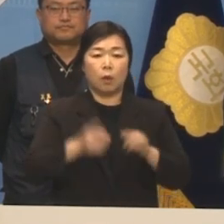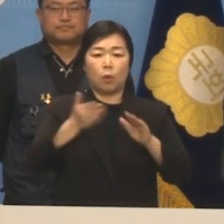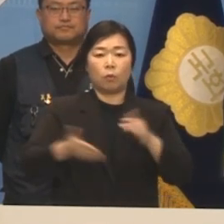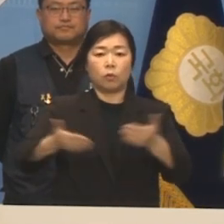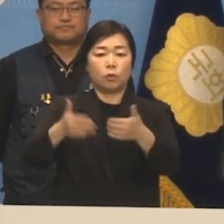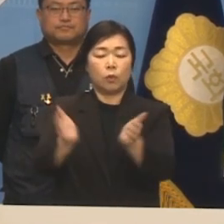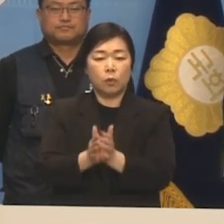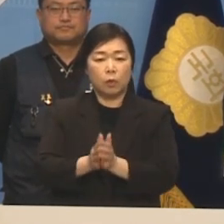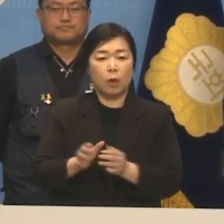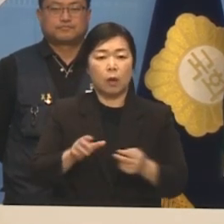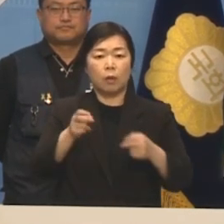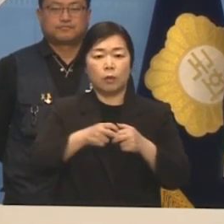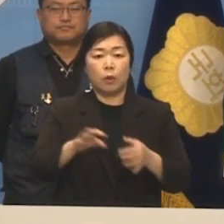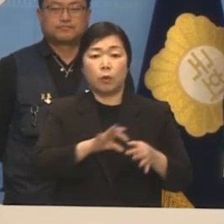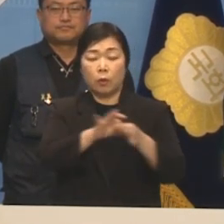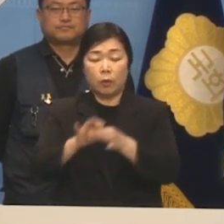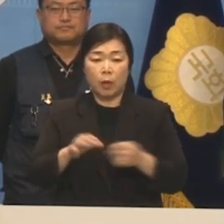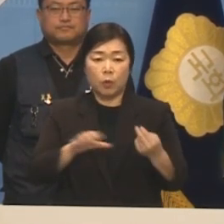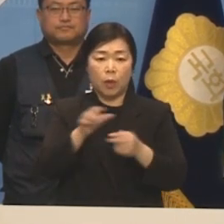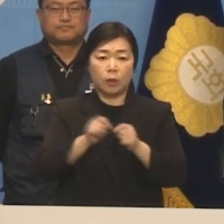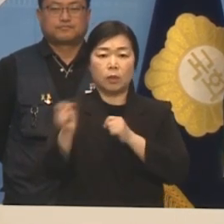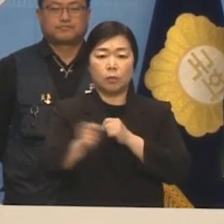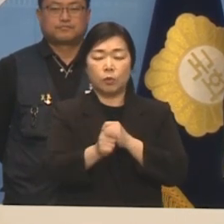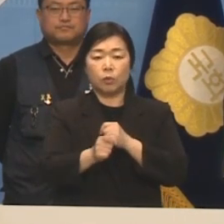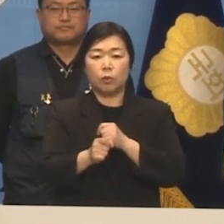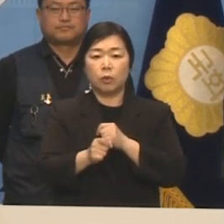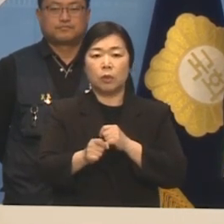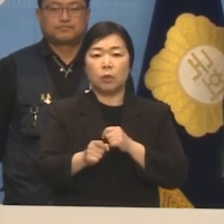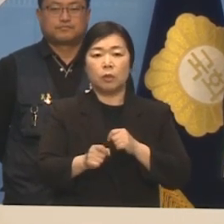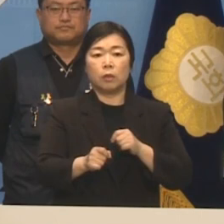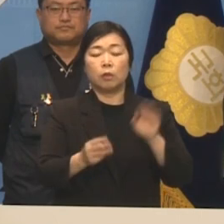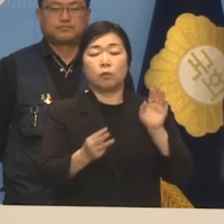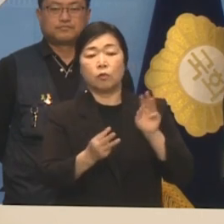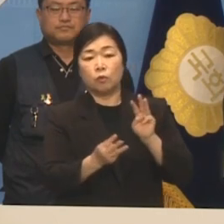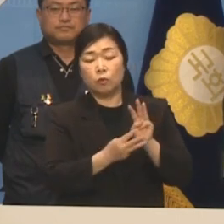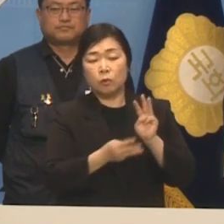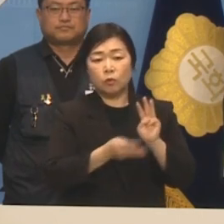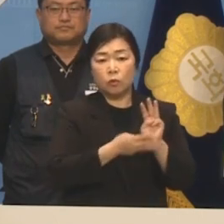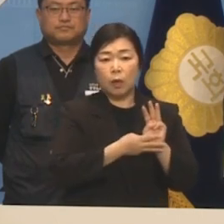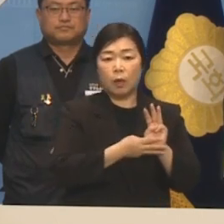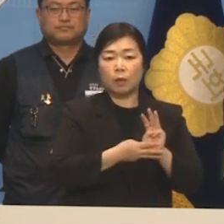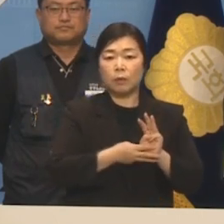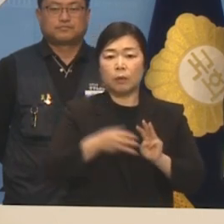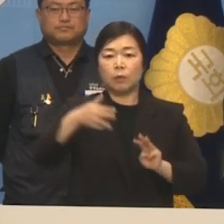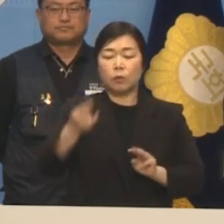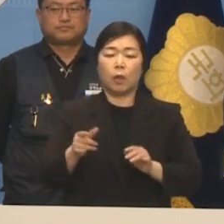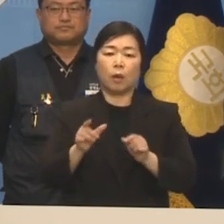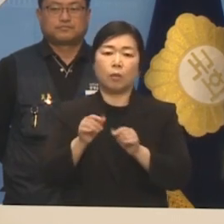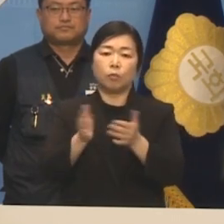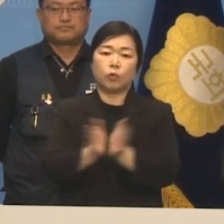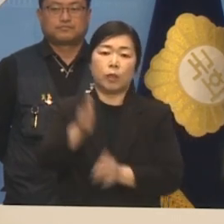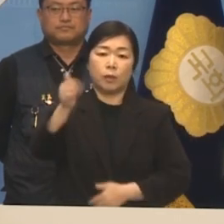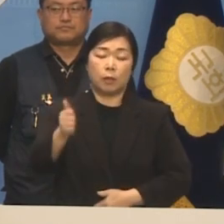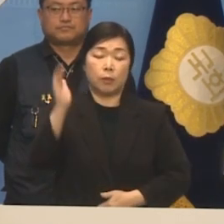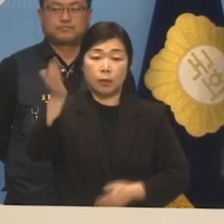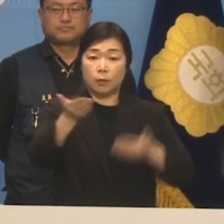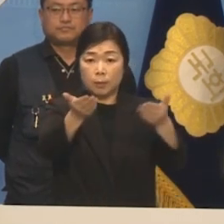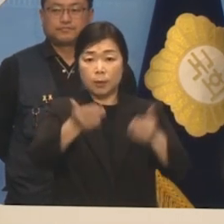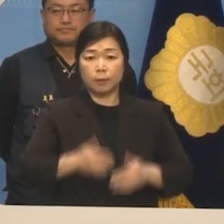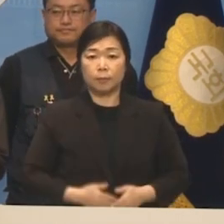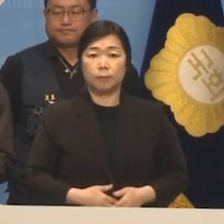공공운수노조, 의료연대본부, 요양지부, 시립중랑요양원 분회장, 최현애 분회장님의 발언 들어보도록